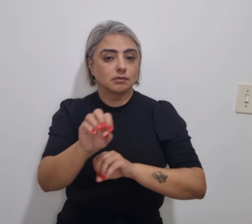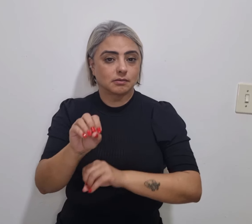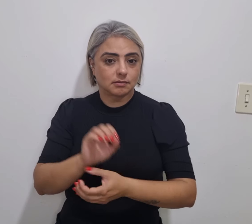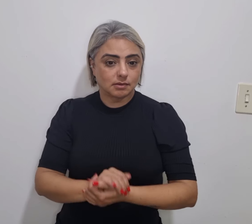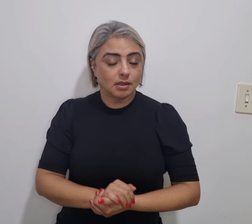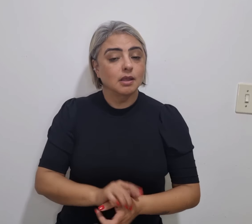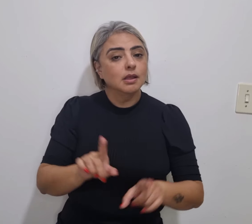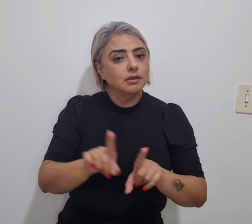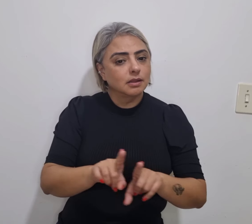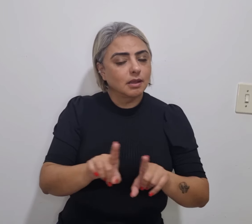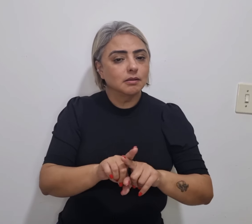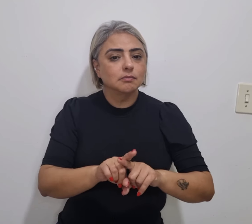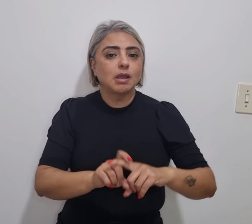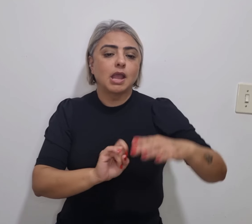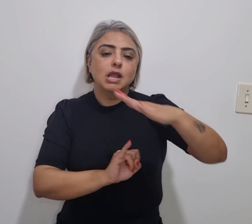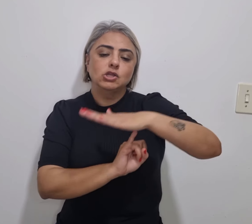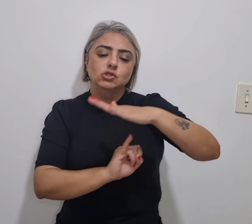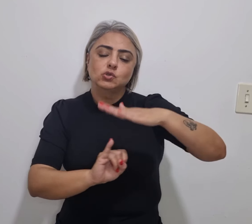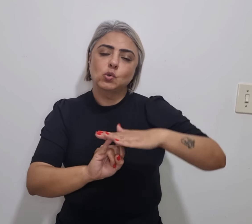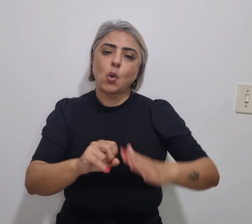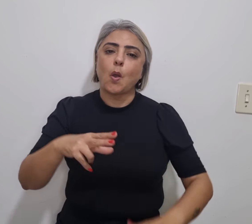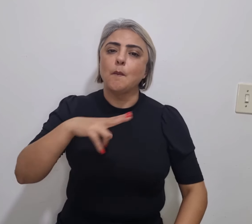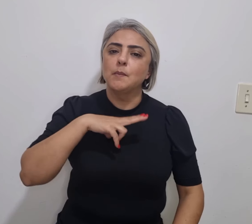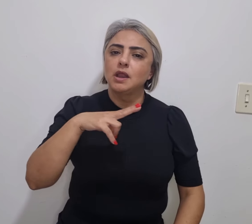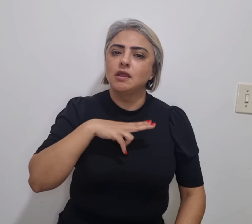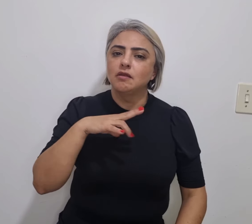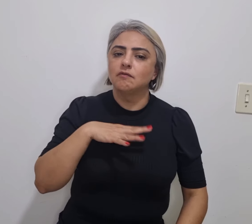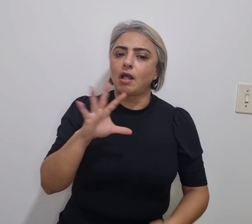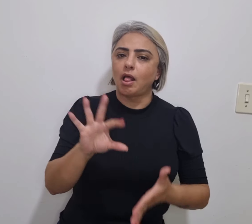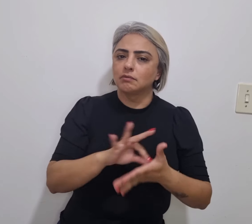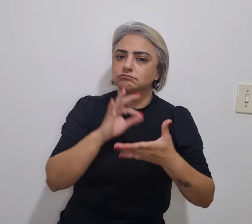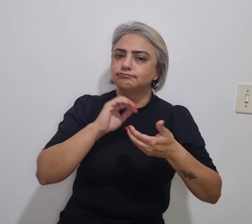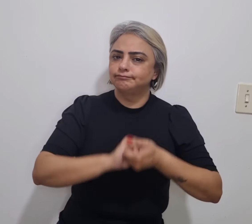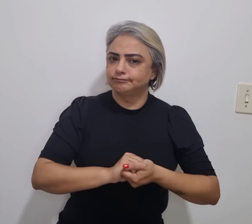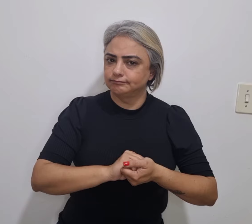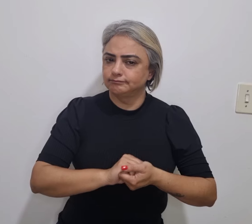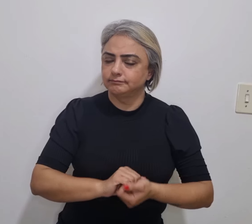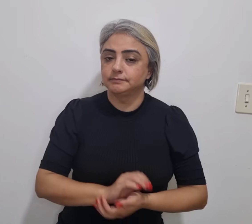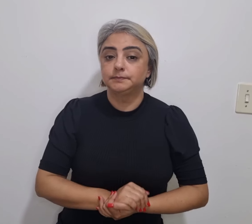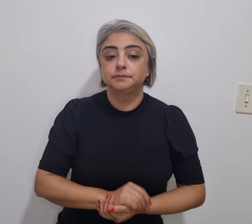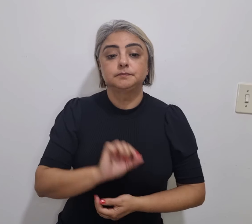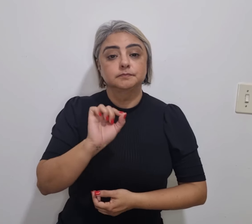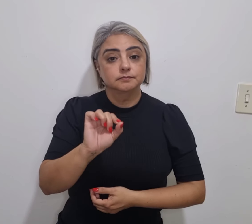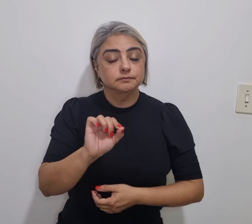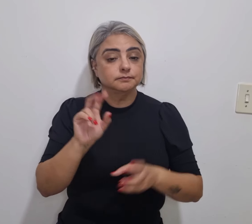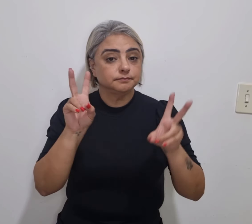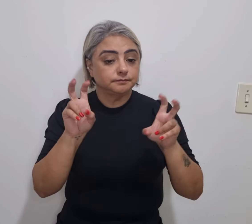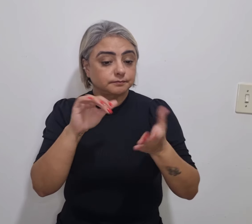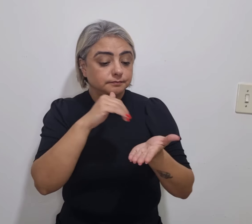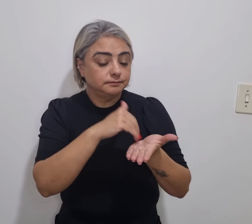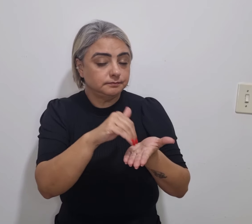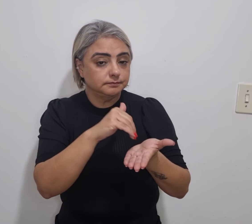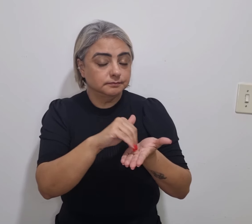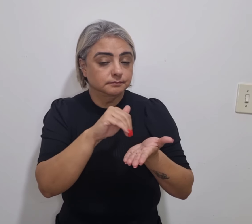dos institutos privados a ela vinculados. As secretarias estaduais